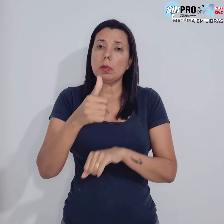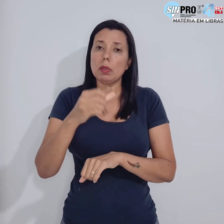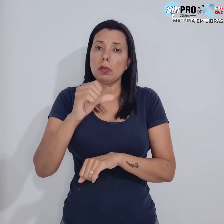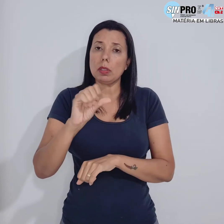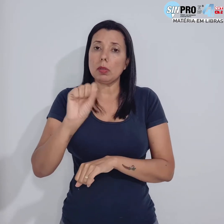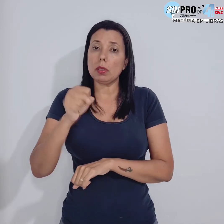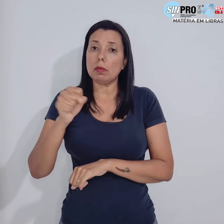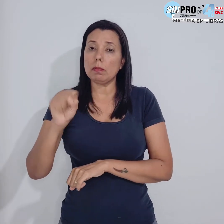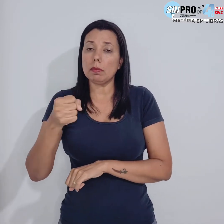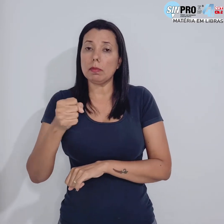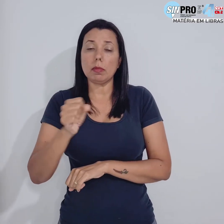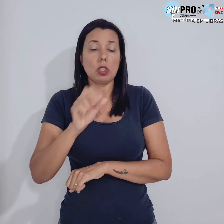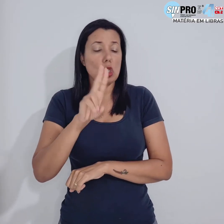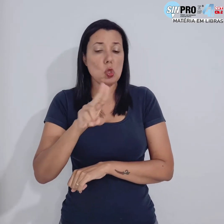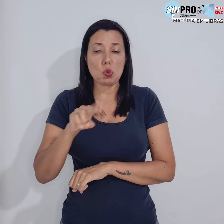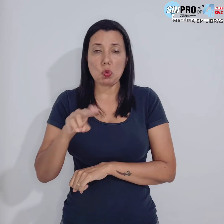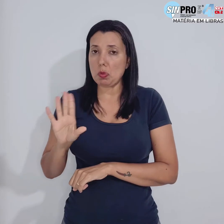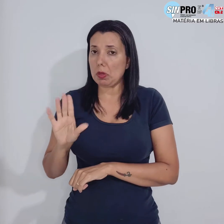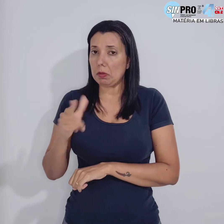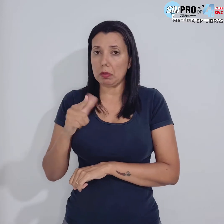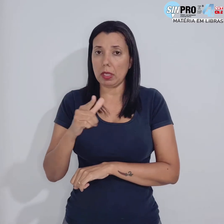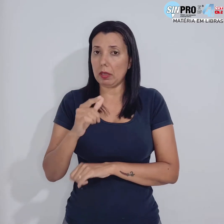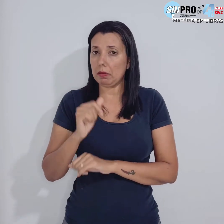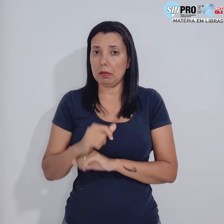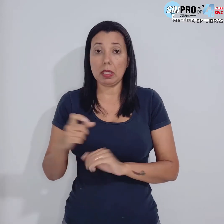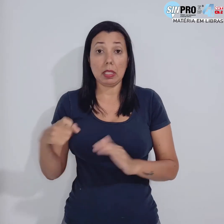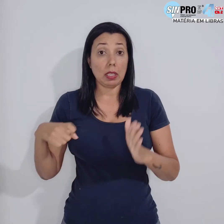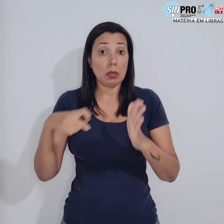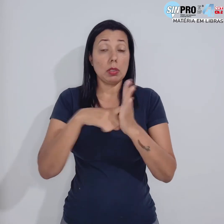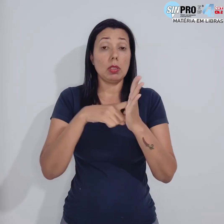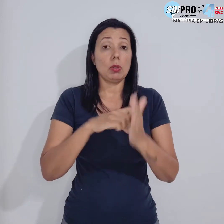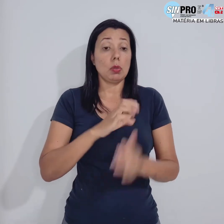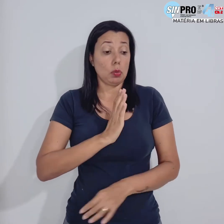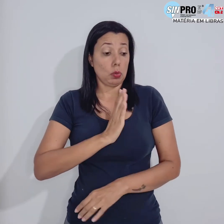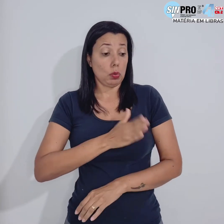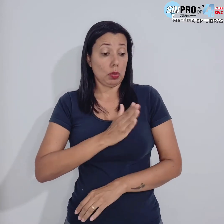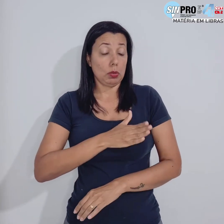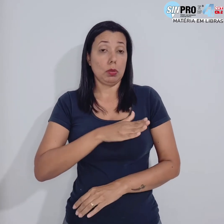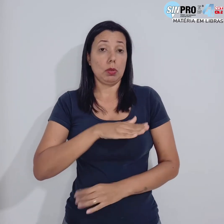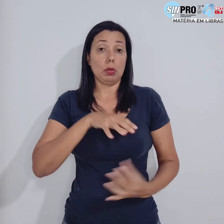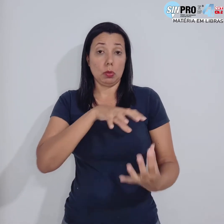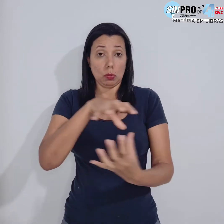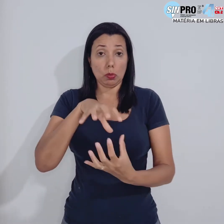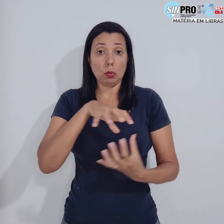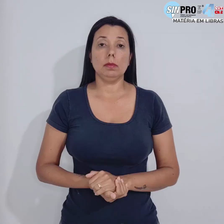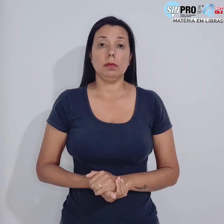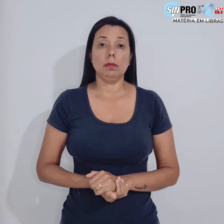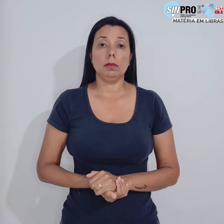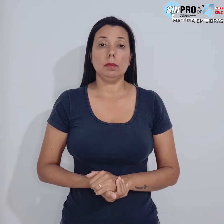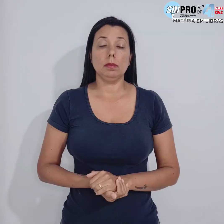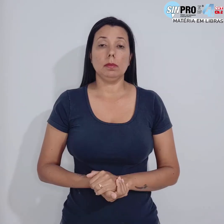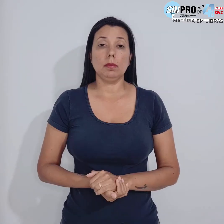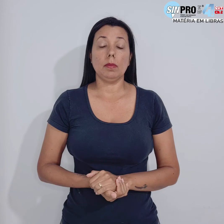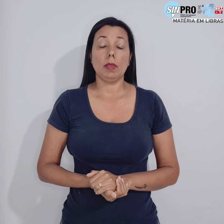desse censo, não há mais novos dados. De lá para cá, não sabemos onde estão, quantos são e